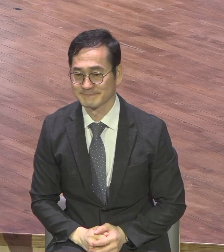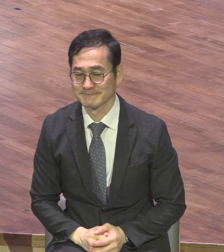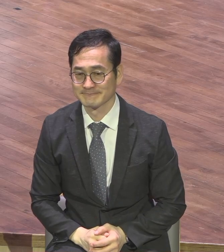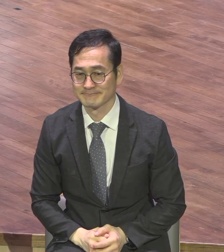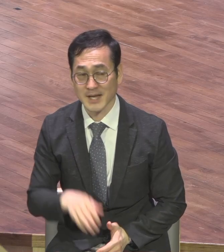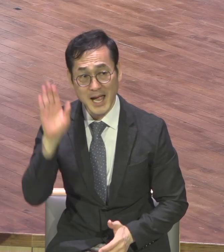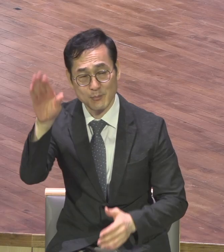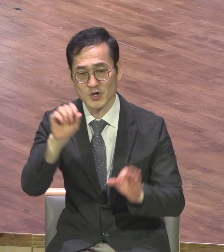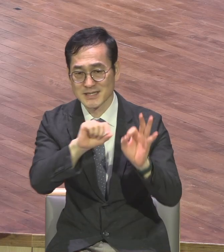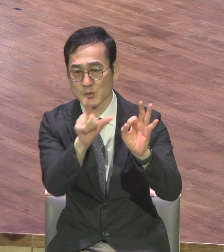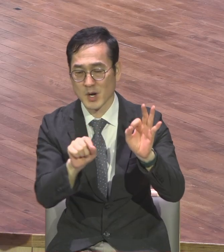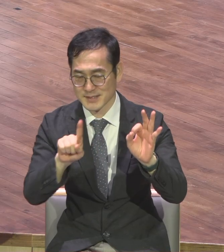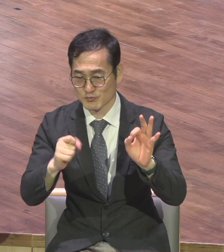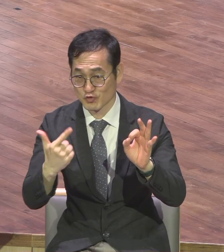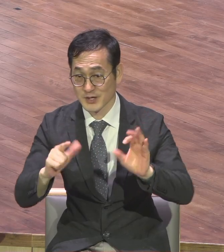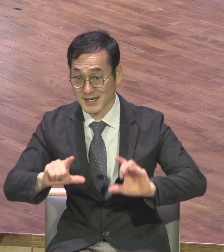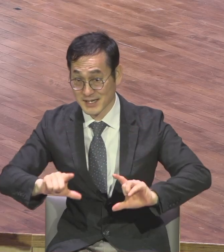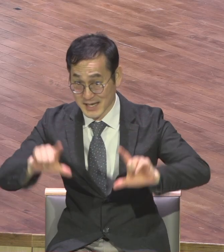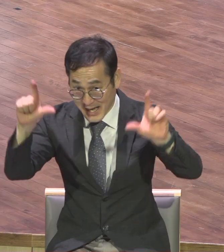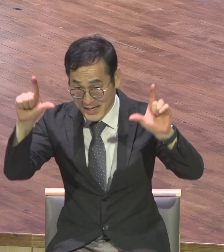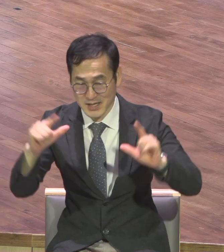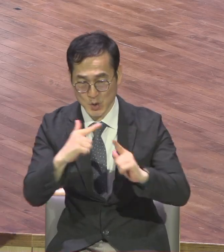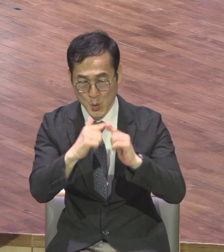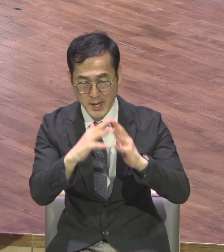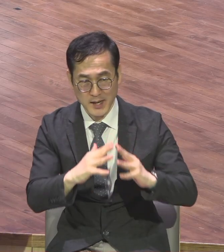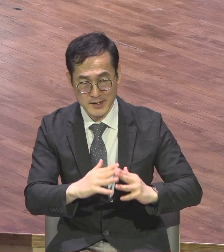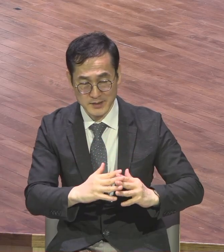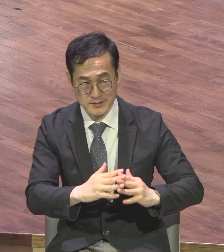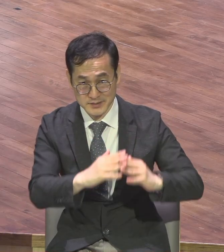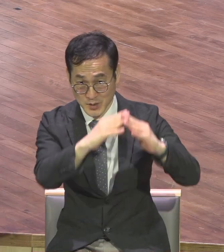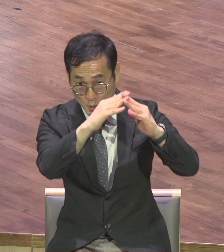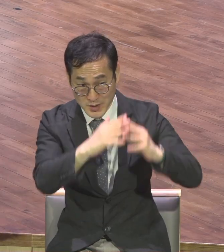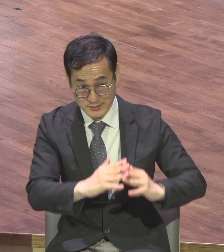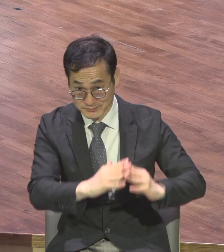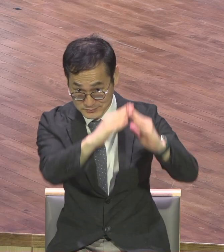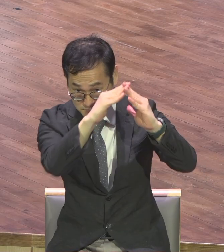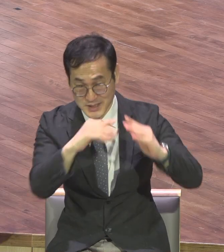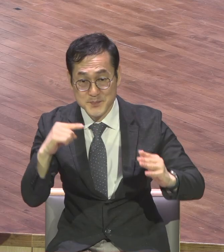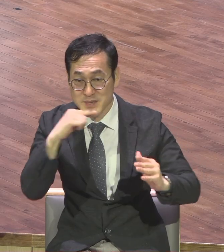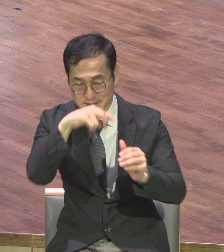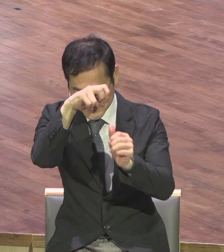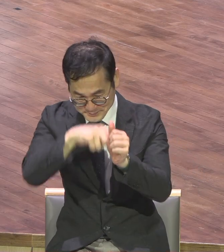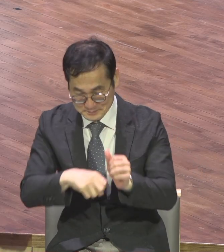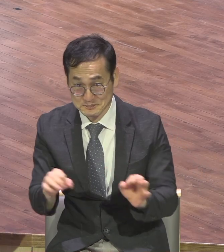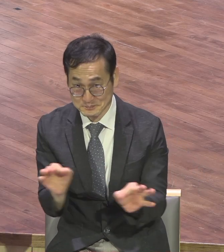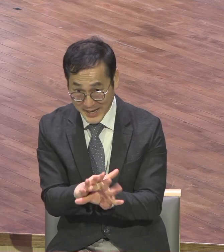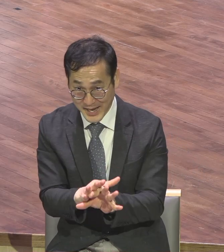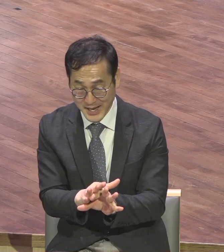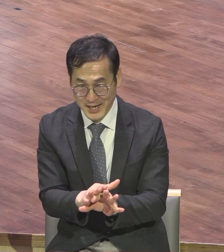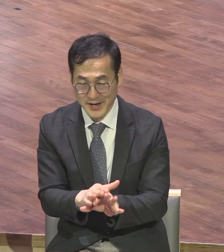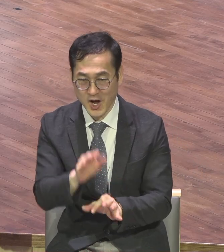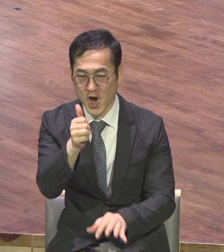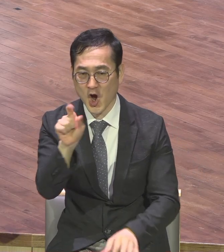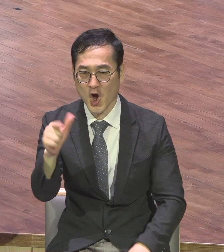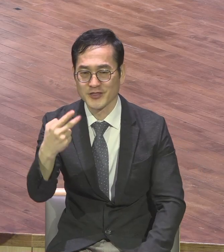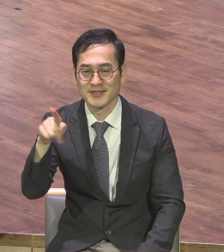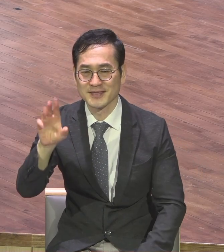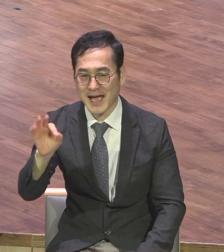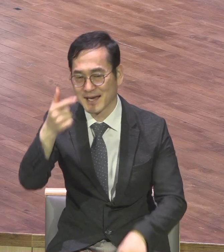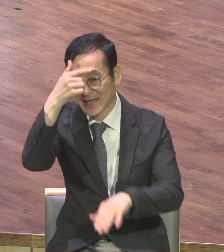다가오는 10월 16일에 본당 헌당 감사 예배를 드리도록 되었습니다. 10월 16일 오후